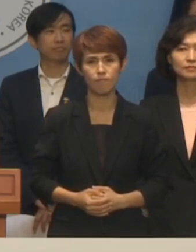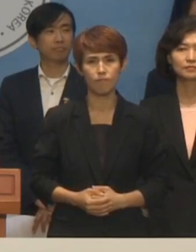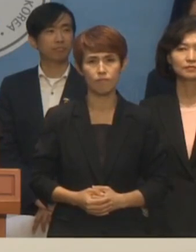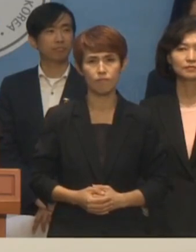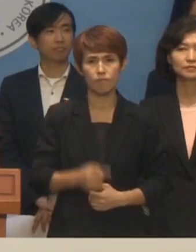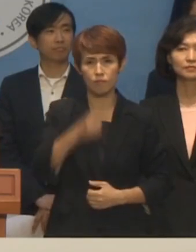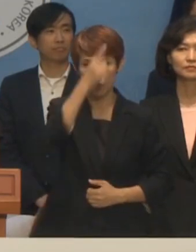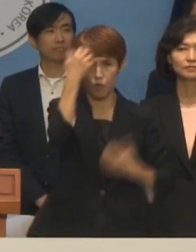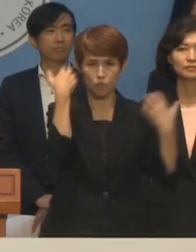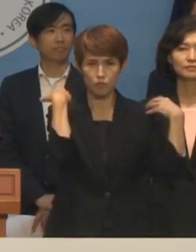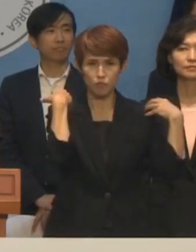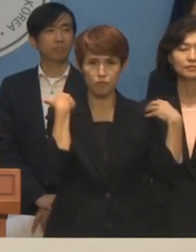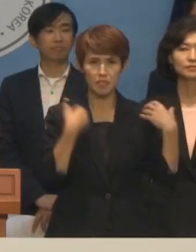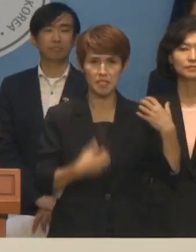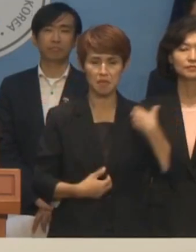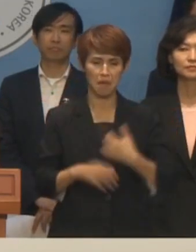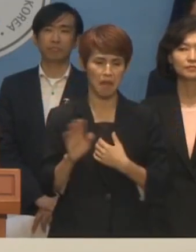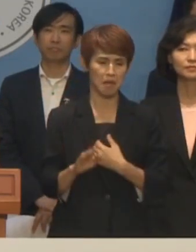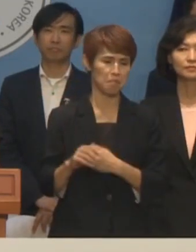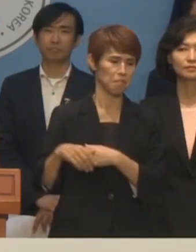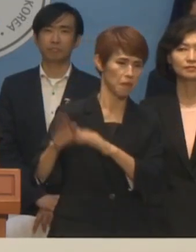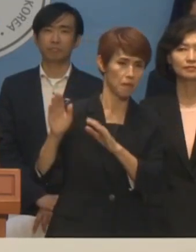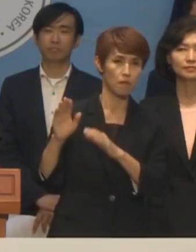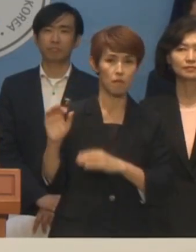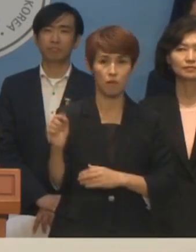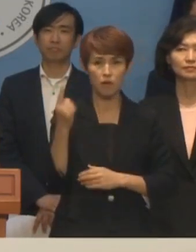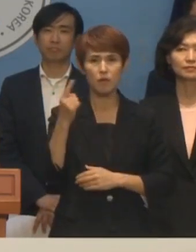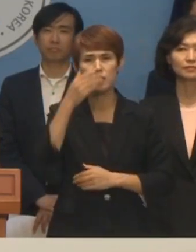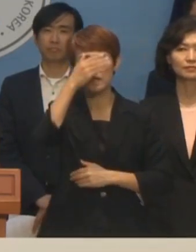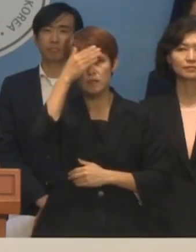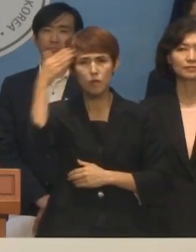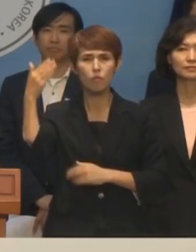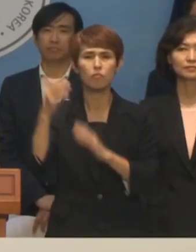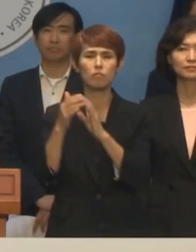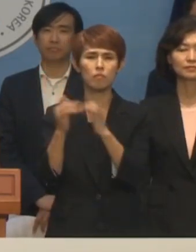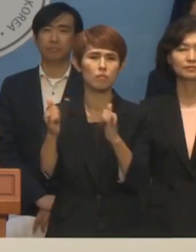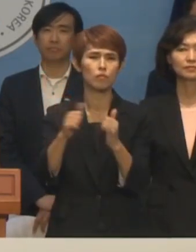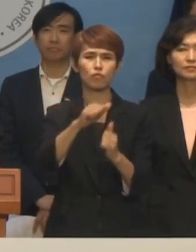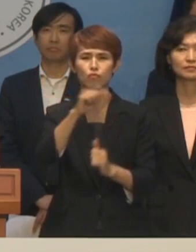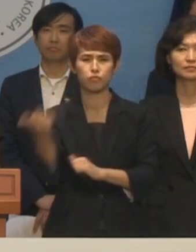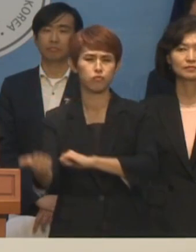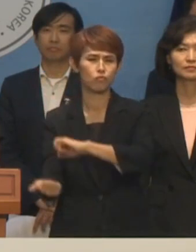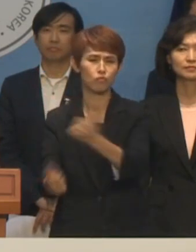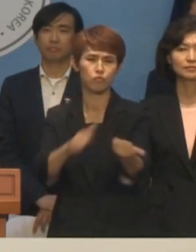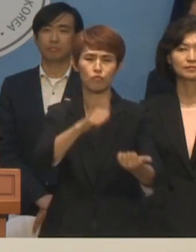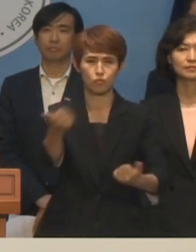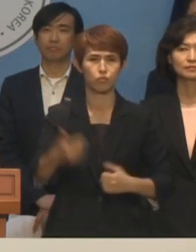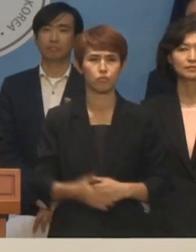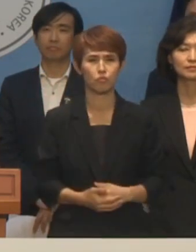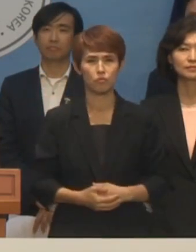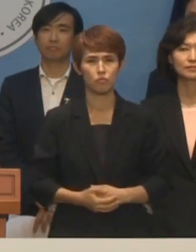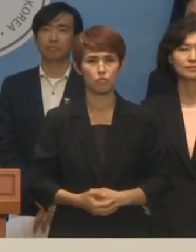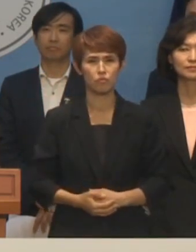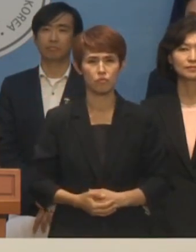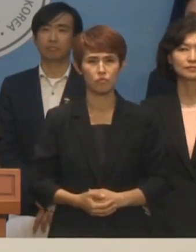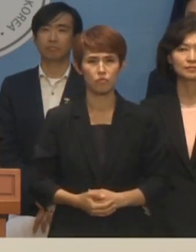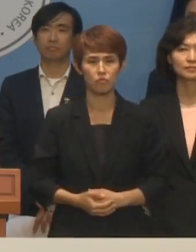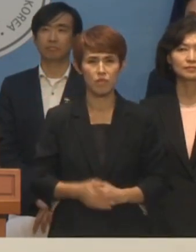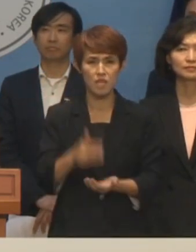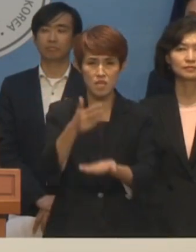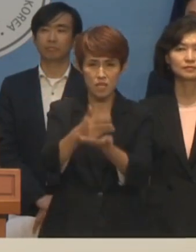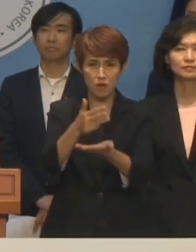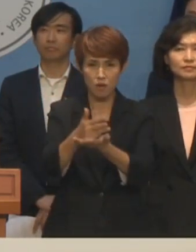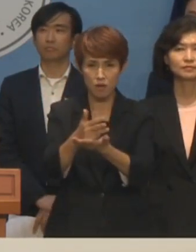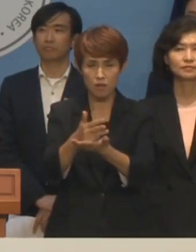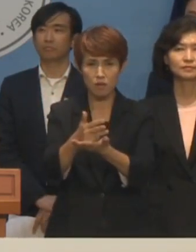국가의 책임 방기로 자꾸만 또래 시민들이 세상을 떠납니다. 국가는 없었다는 이태원 참사